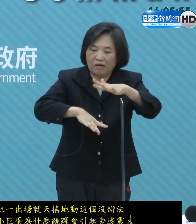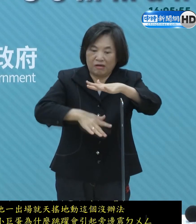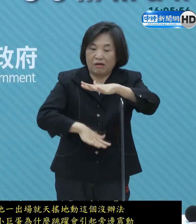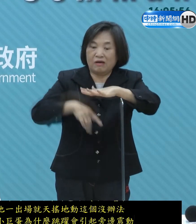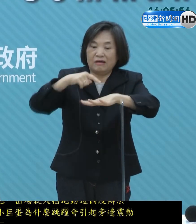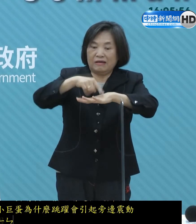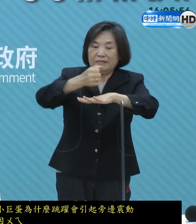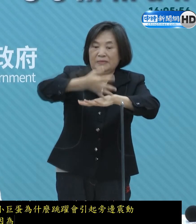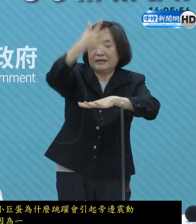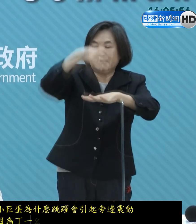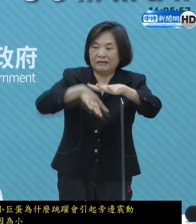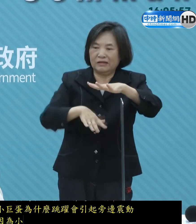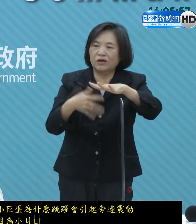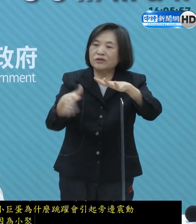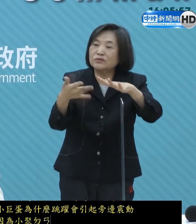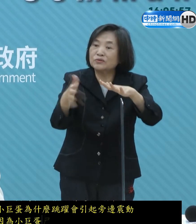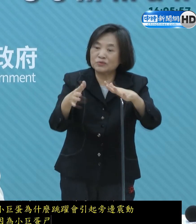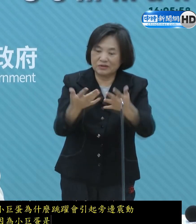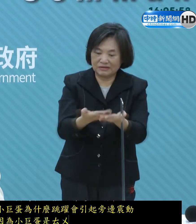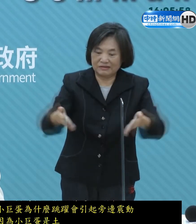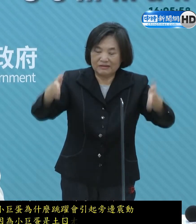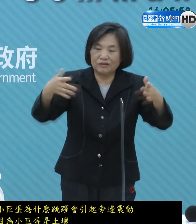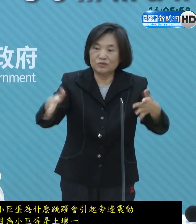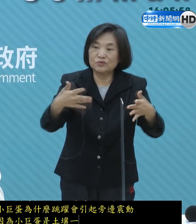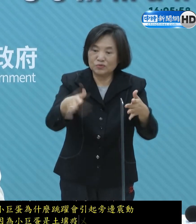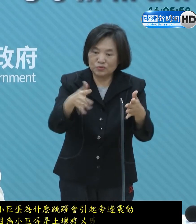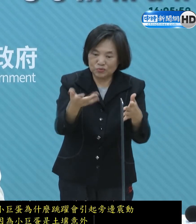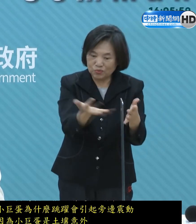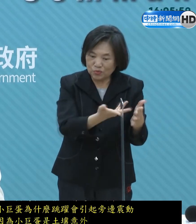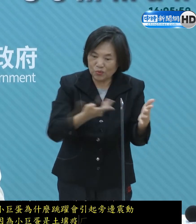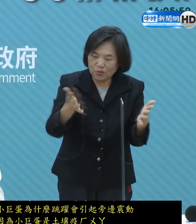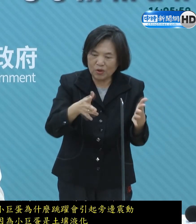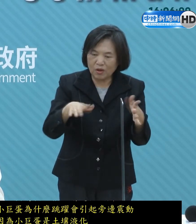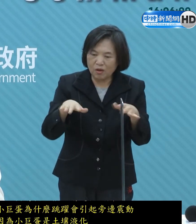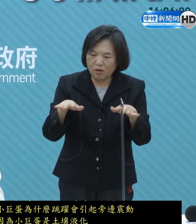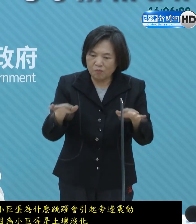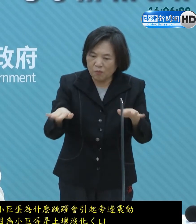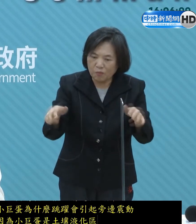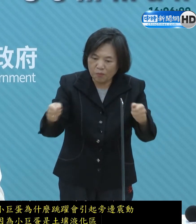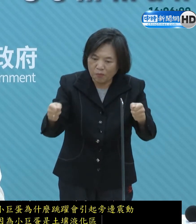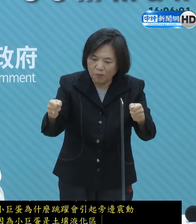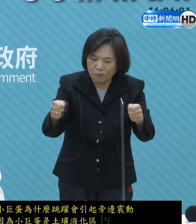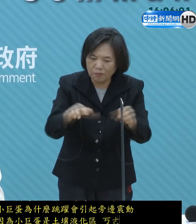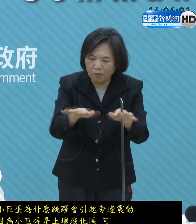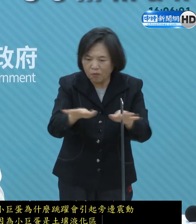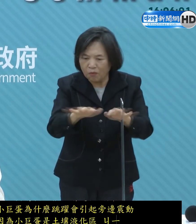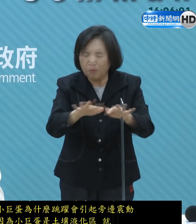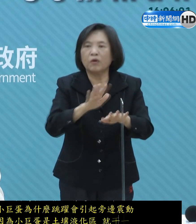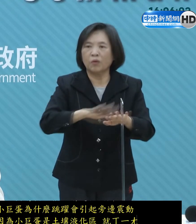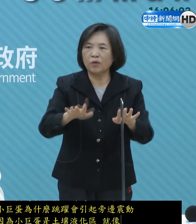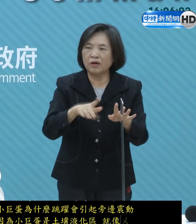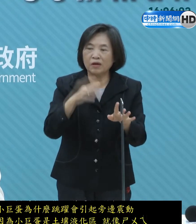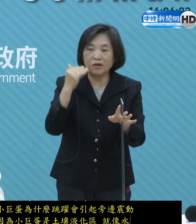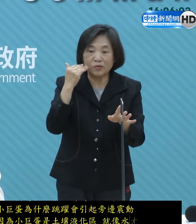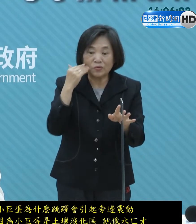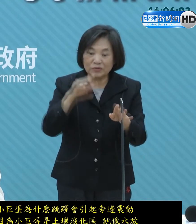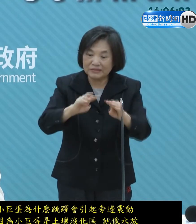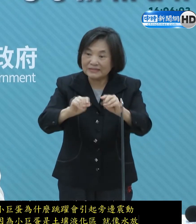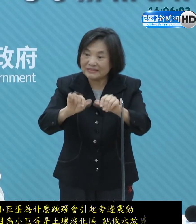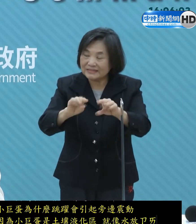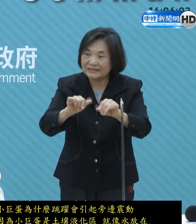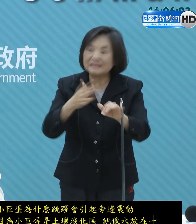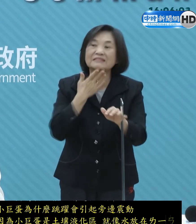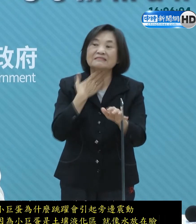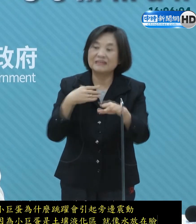那个脸盆放在水里面哦，你给它咚咚咚，它就会水泡会出去。那如果你把脸盆放在沙那个什么